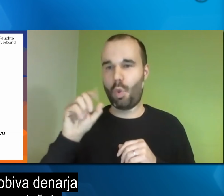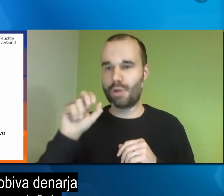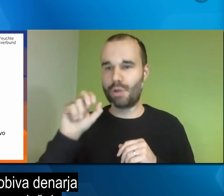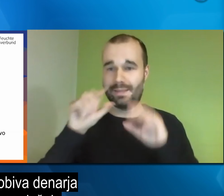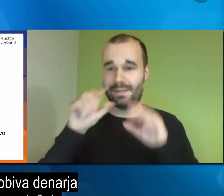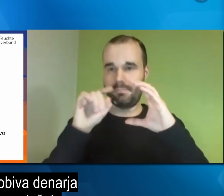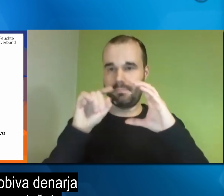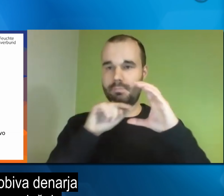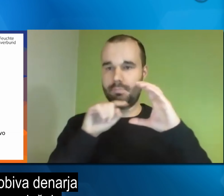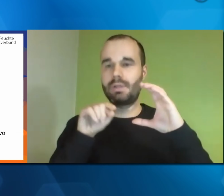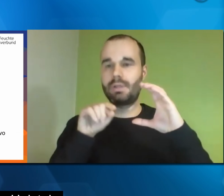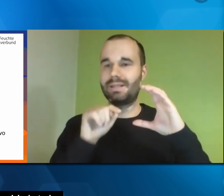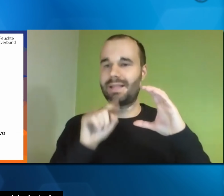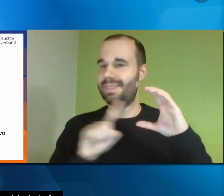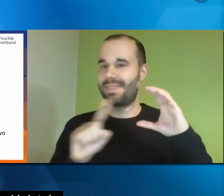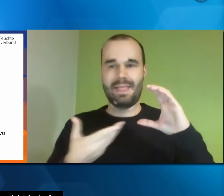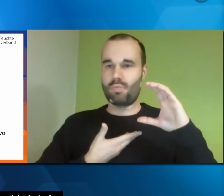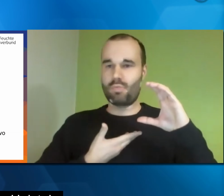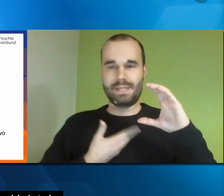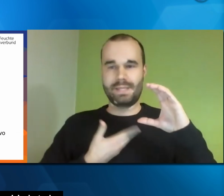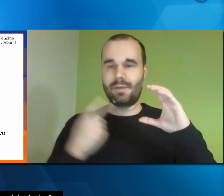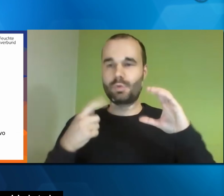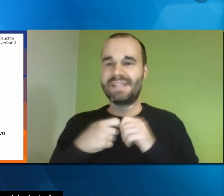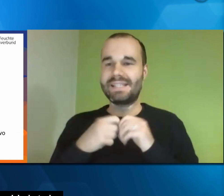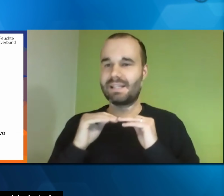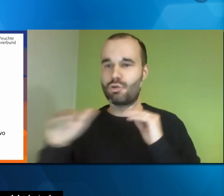dobiva denar od zvezne dežele Schleswig-Holstein,